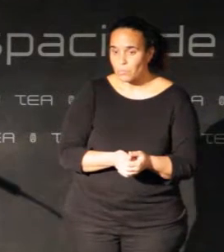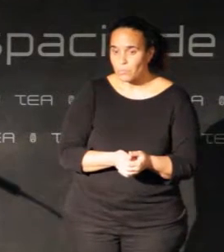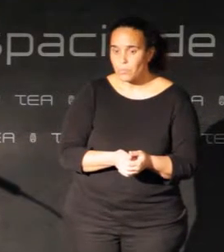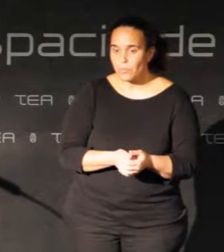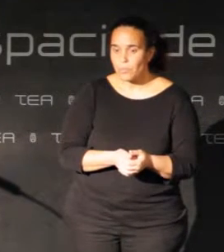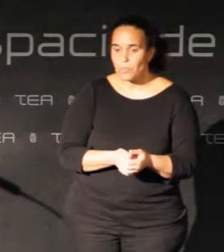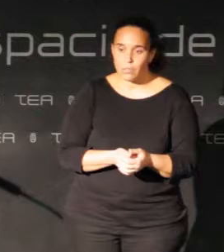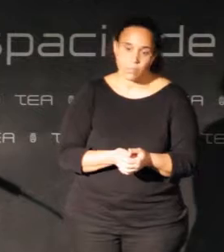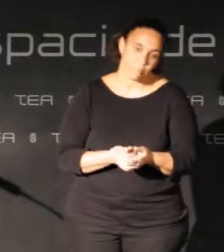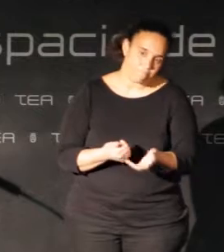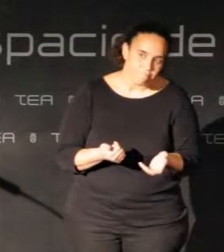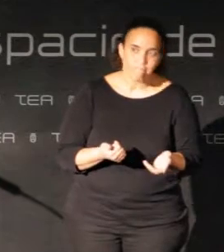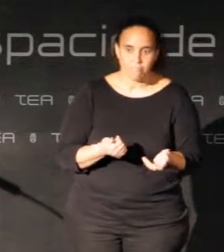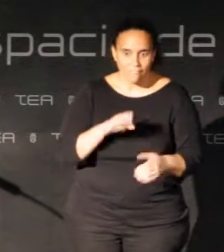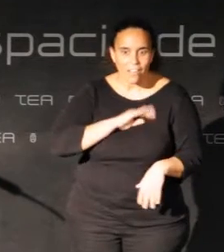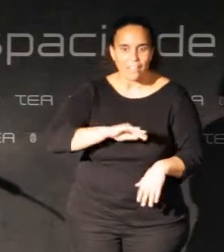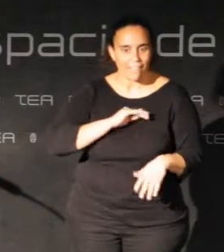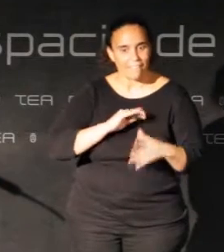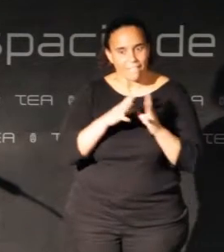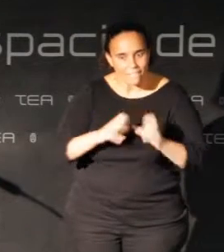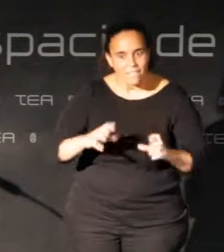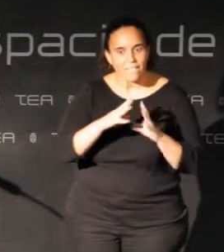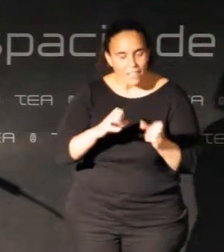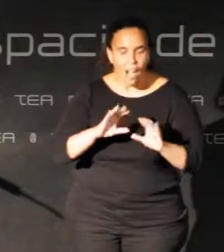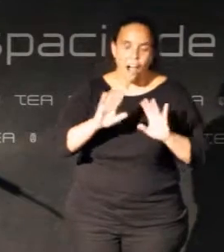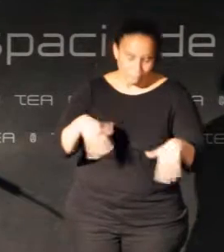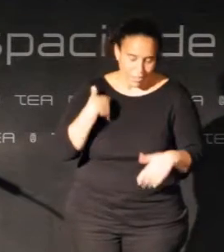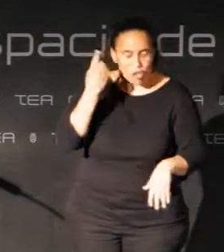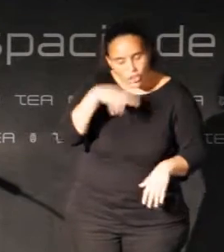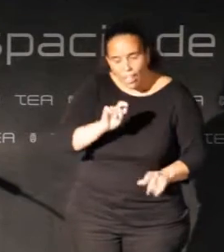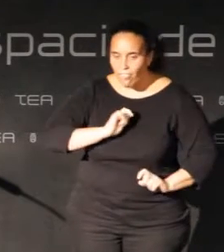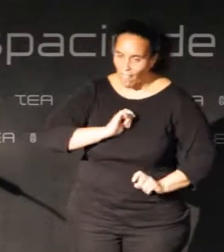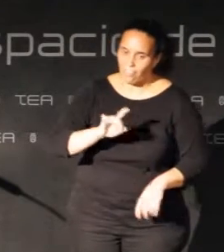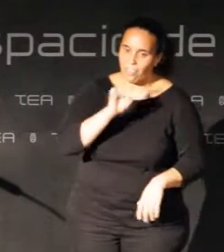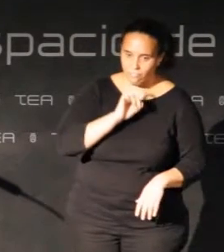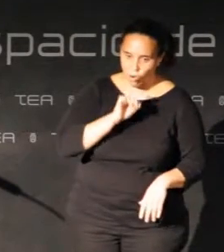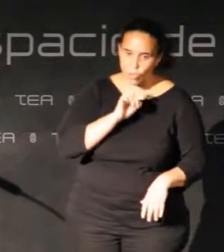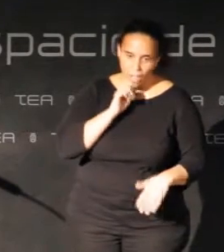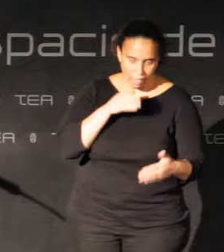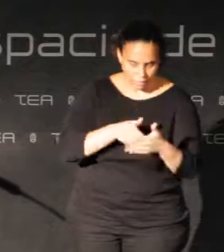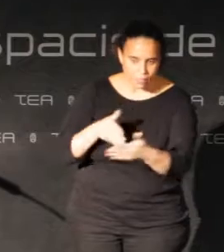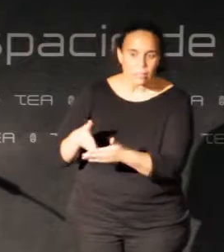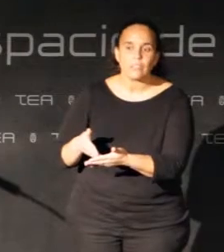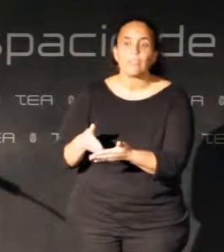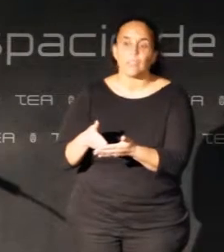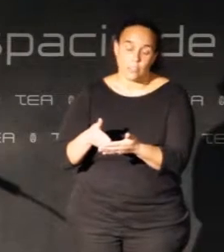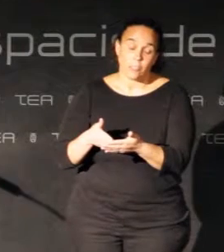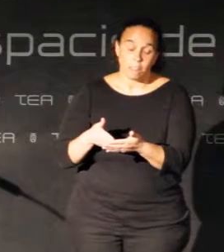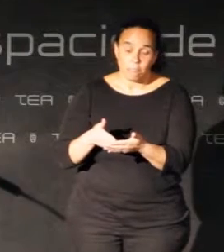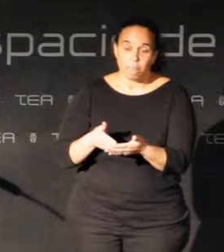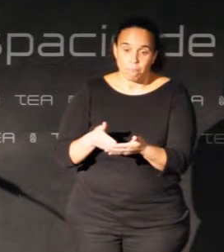que es bastante ambicioso y que va a presentar una serie de dificultades de las que nos podemos hacer una